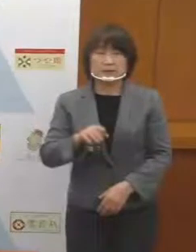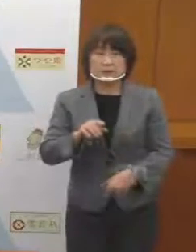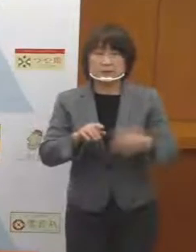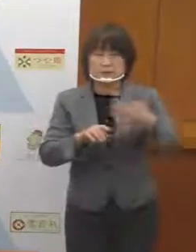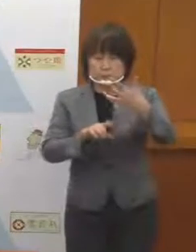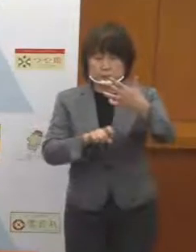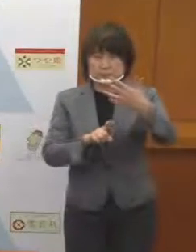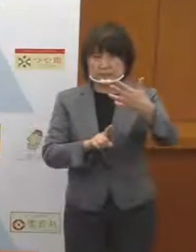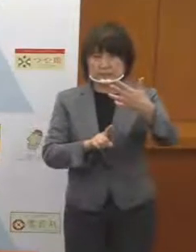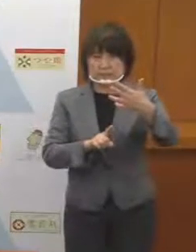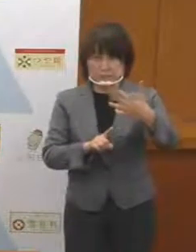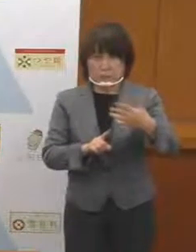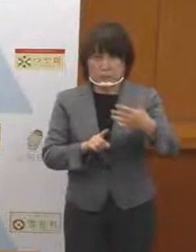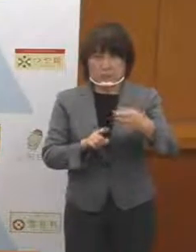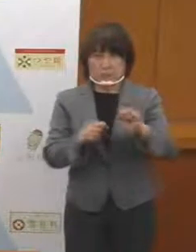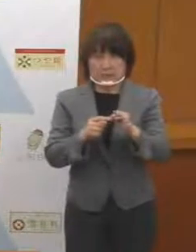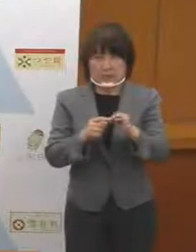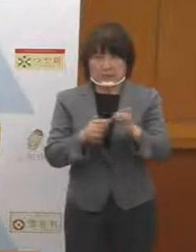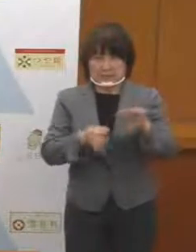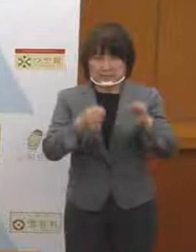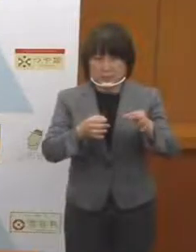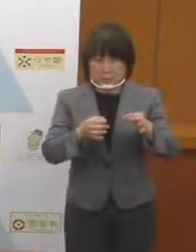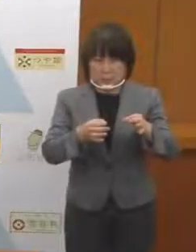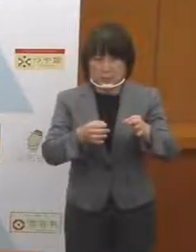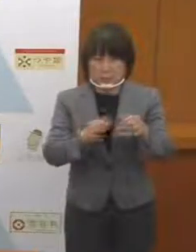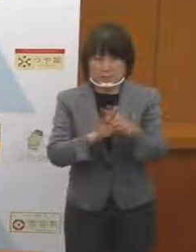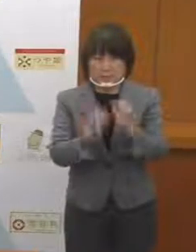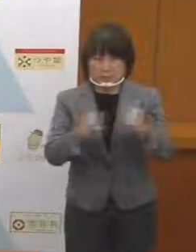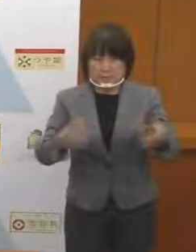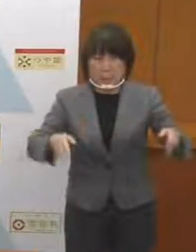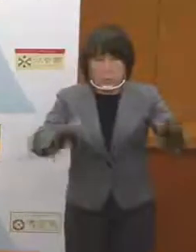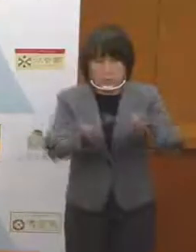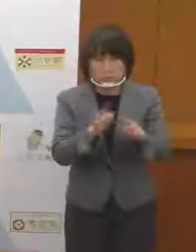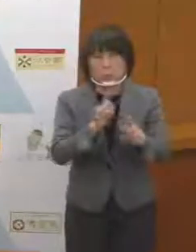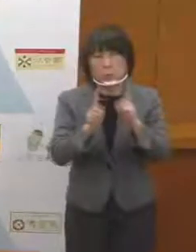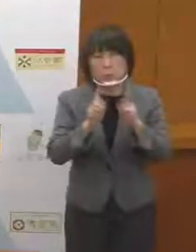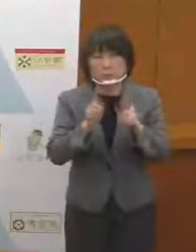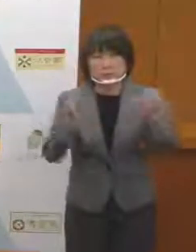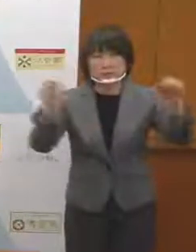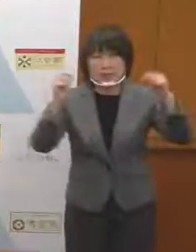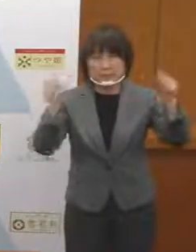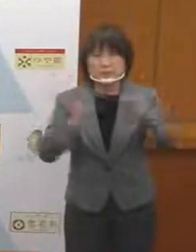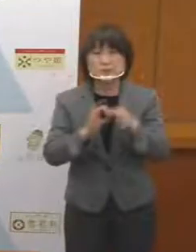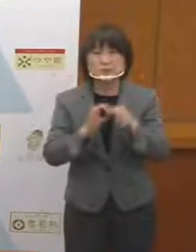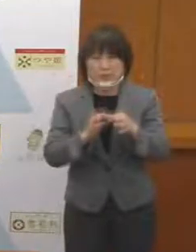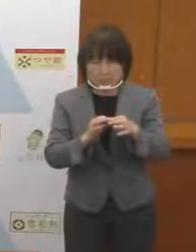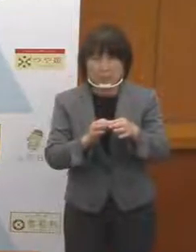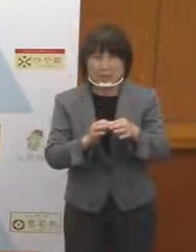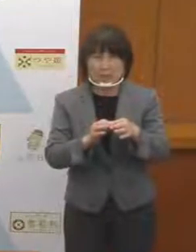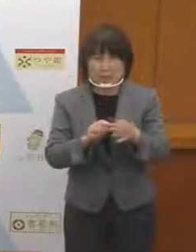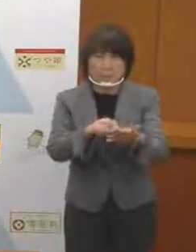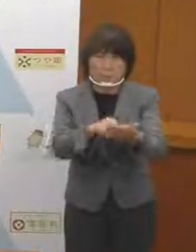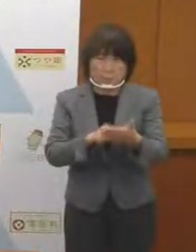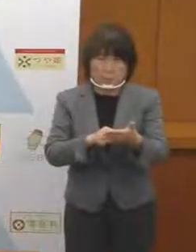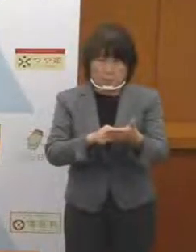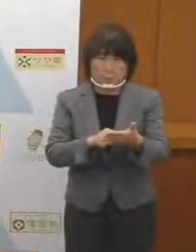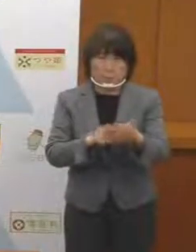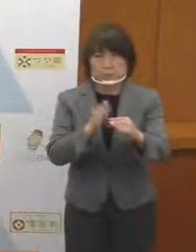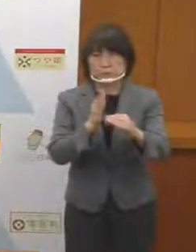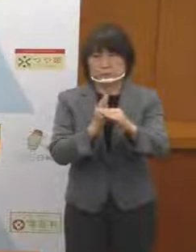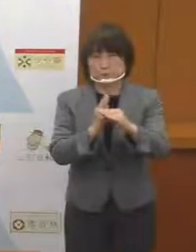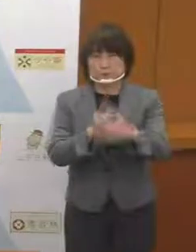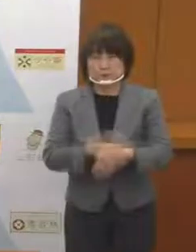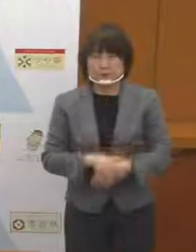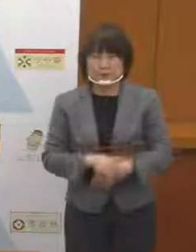山銀県民ホールでの記念式典トークイベントにつきましてはまだ空きがありますので